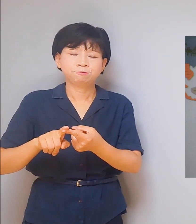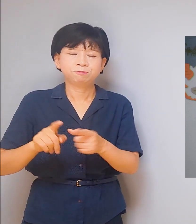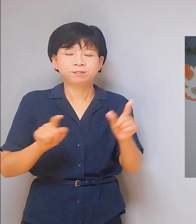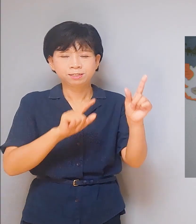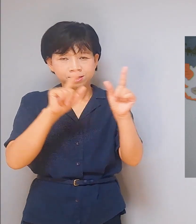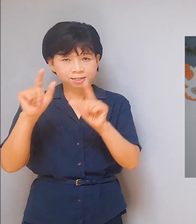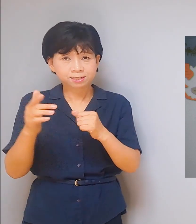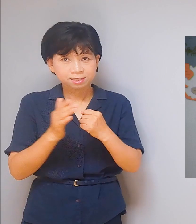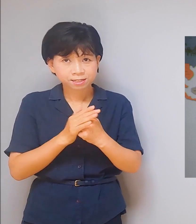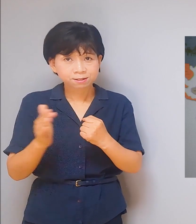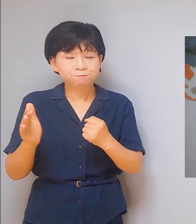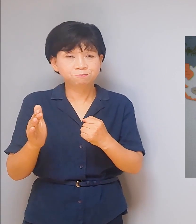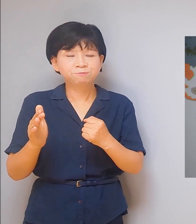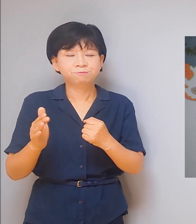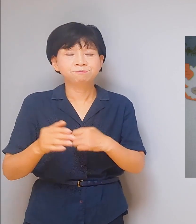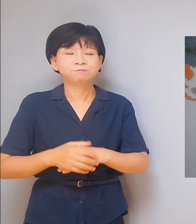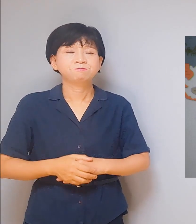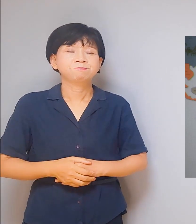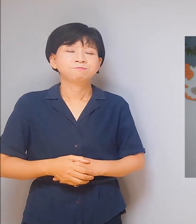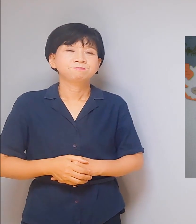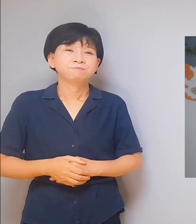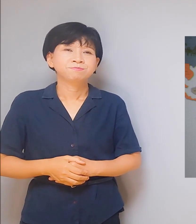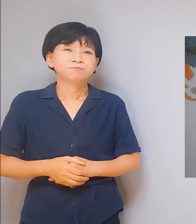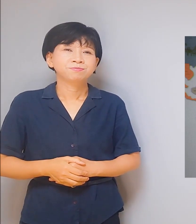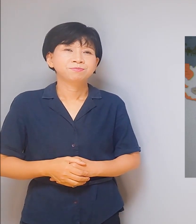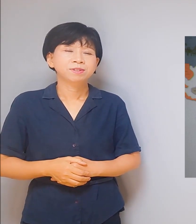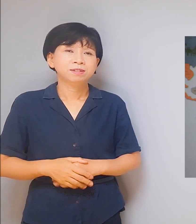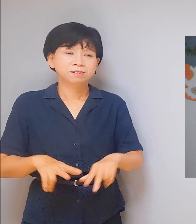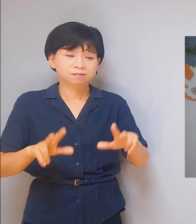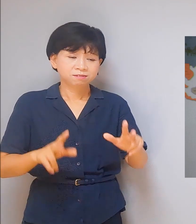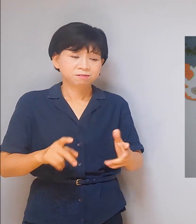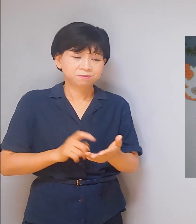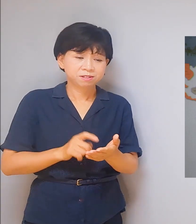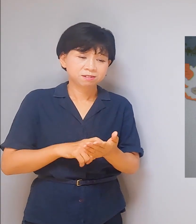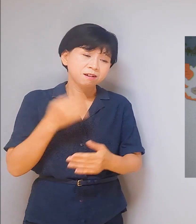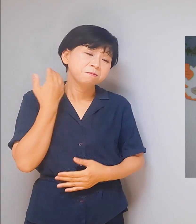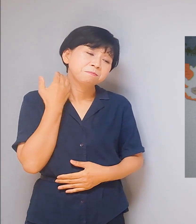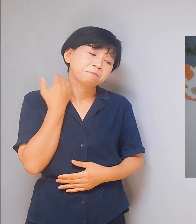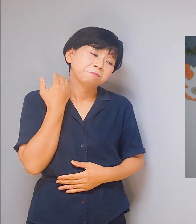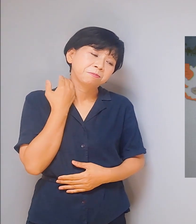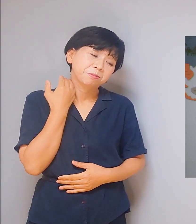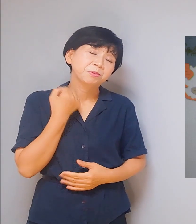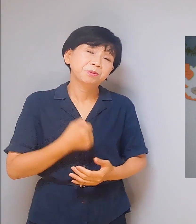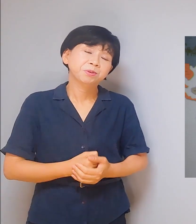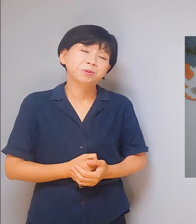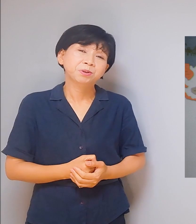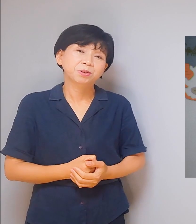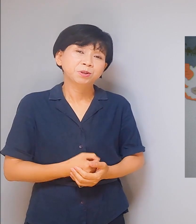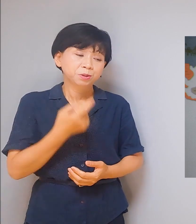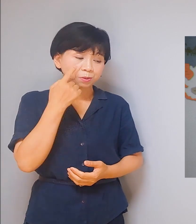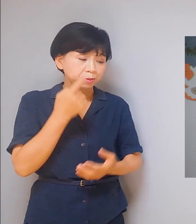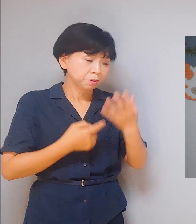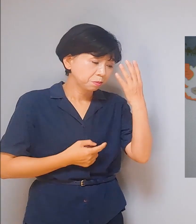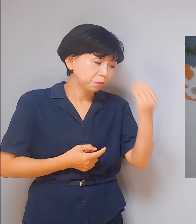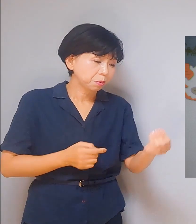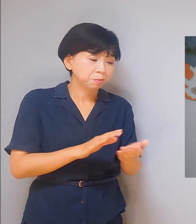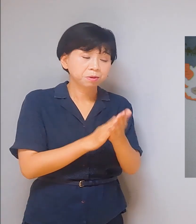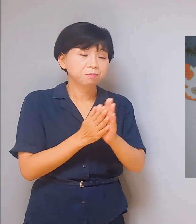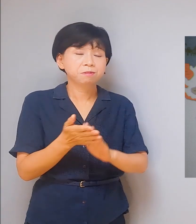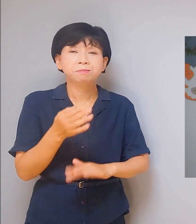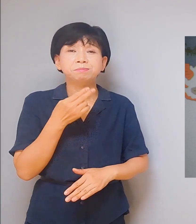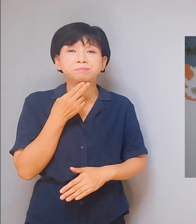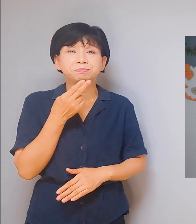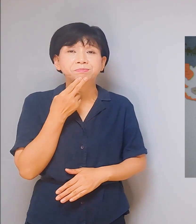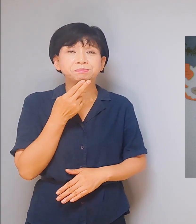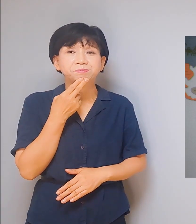있기 때문에 그런 겁니다. 당장 사실 눈에 보이는 달라진 것은, 변화된 것은 없을 수